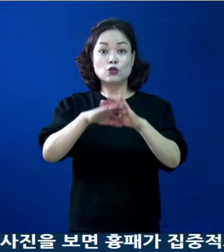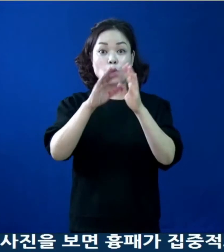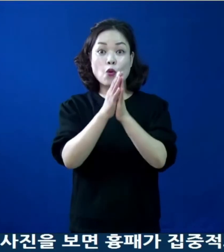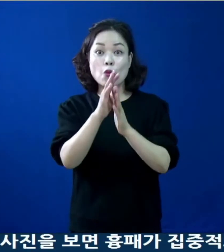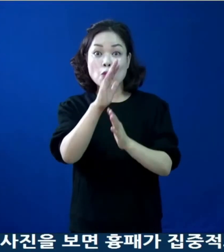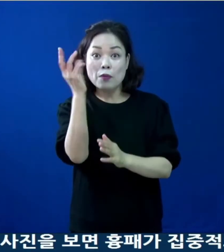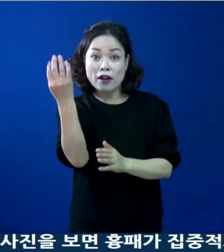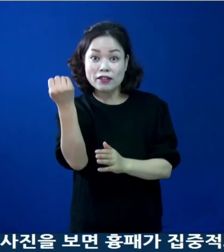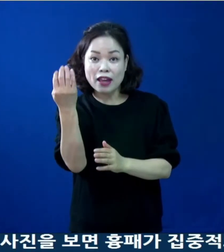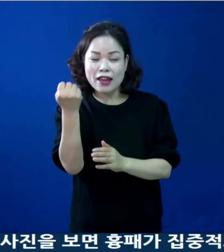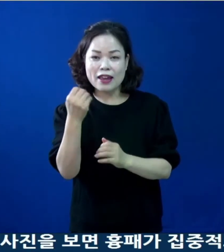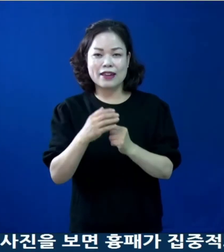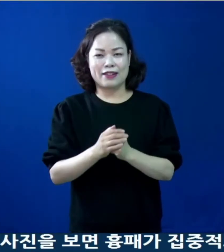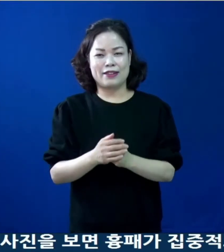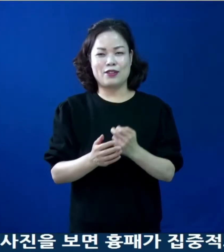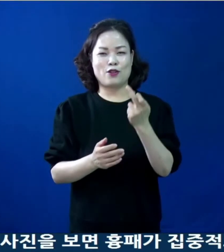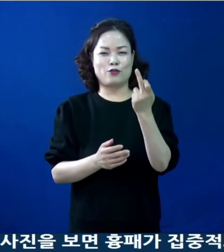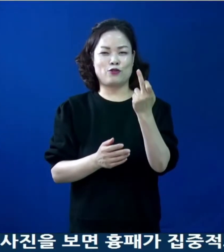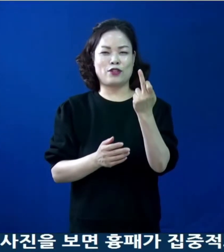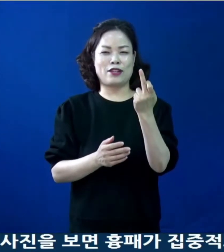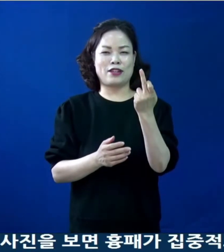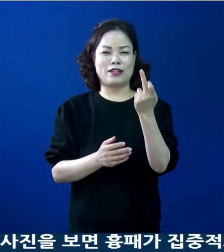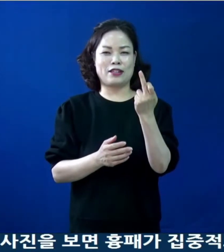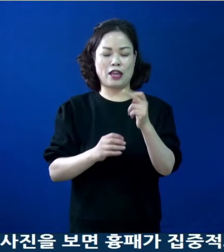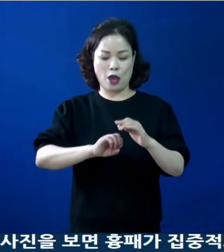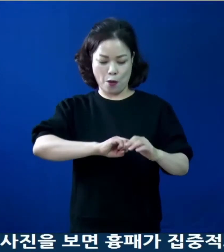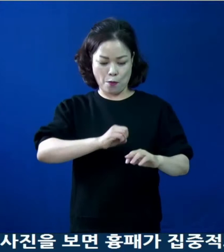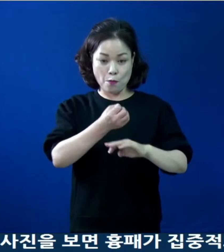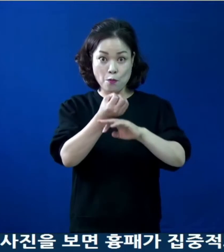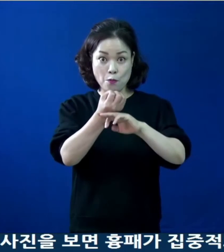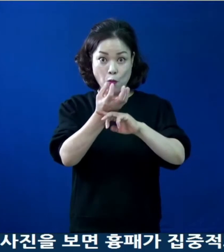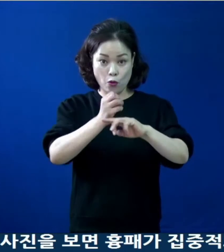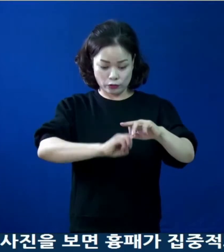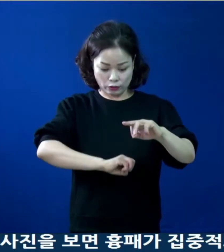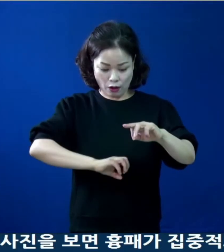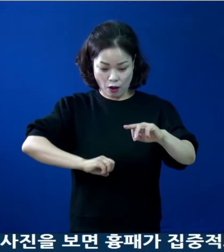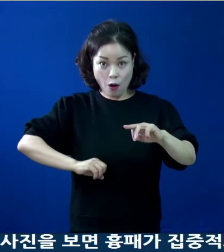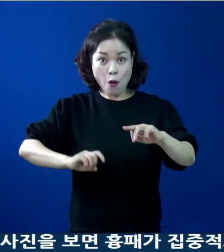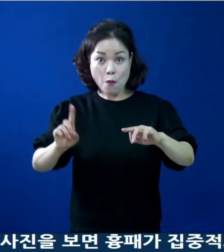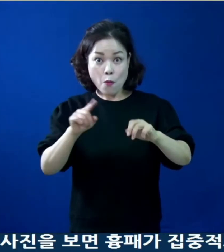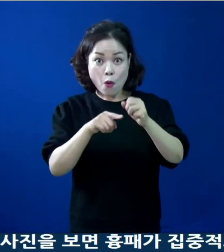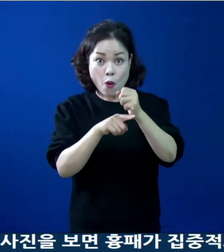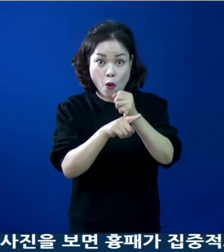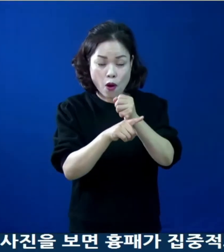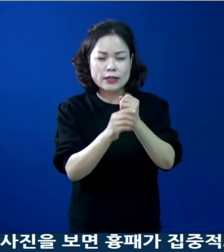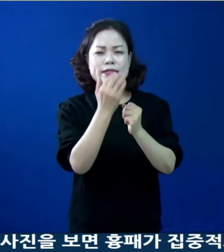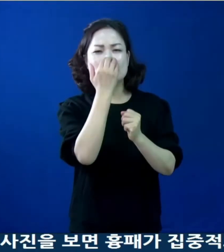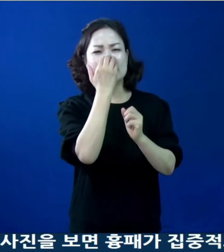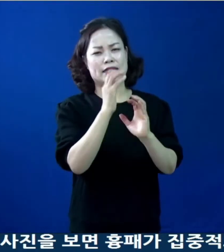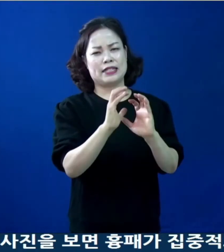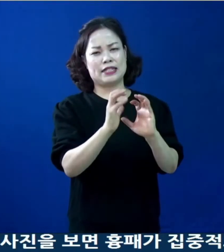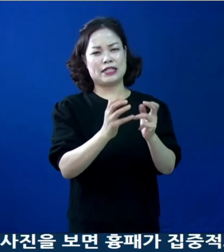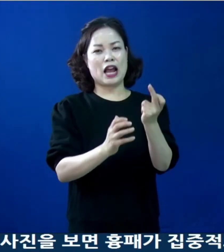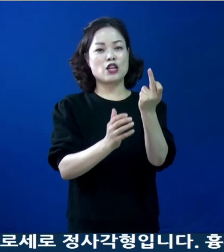개입니까? 12개죠. 12개의 보석은 무엇을 상징하겠습니까? 이스라엘의